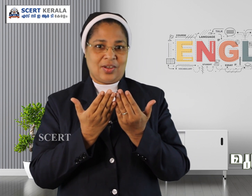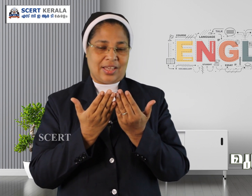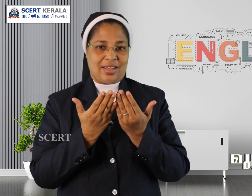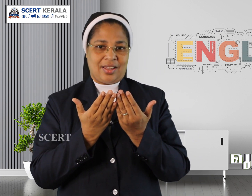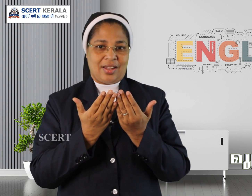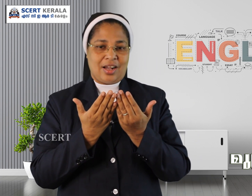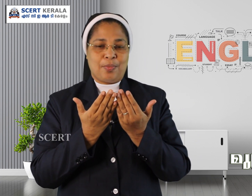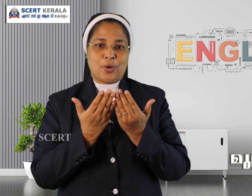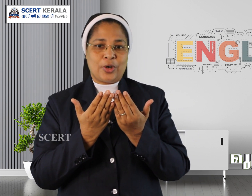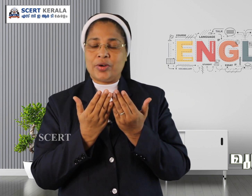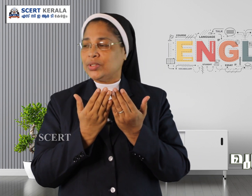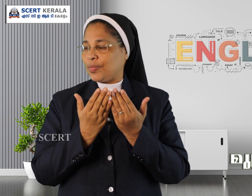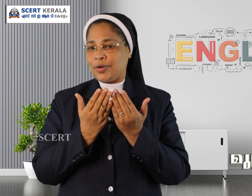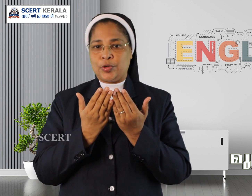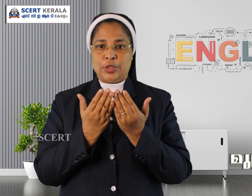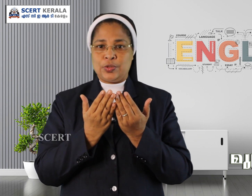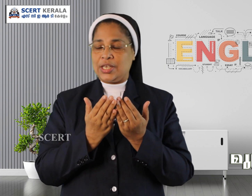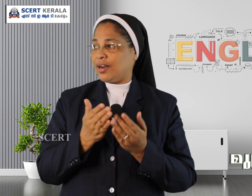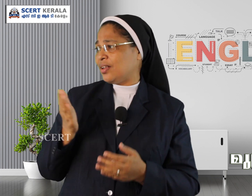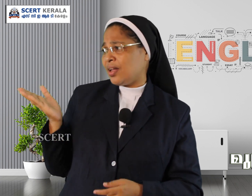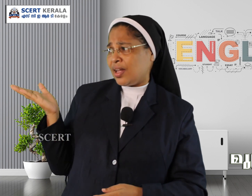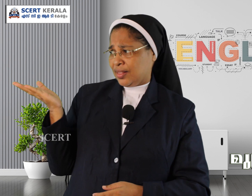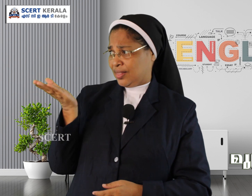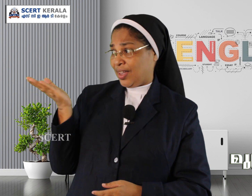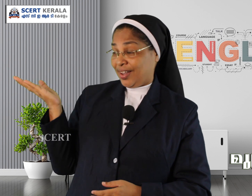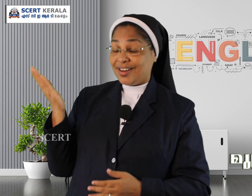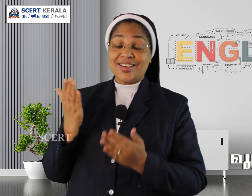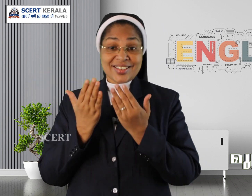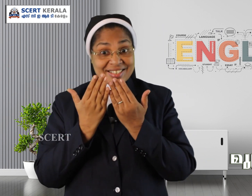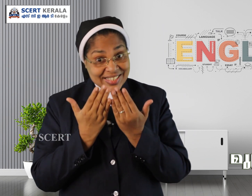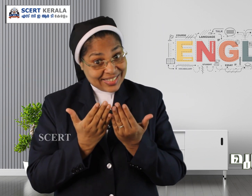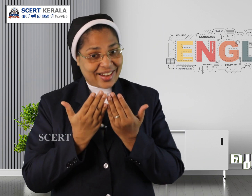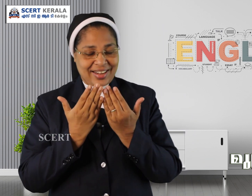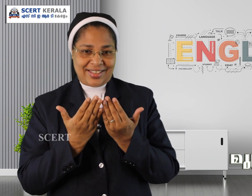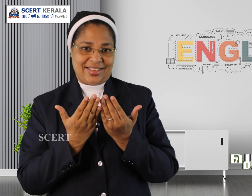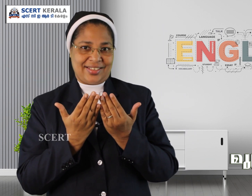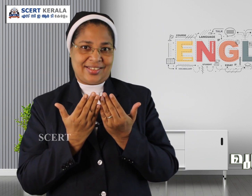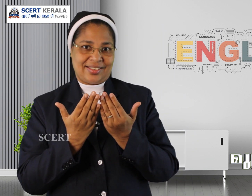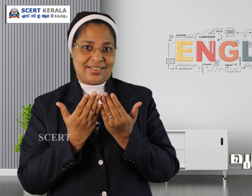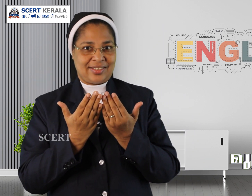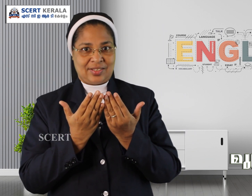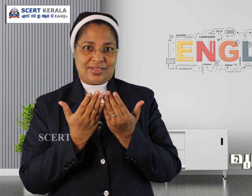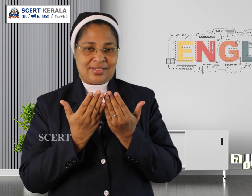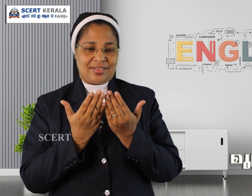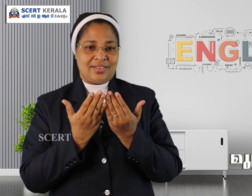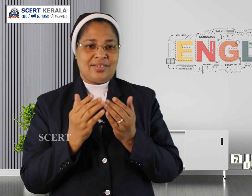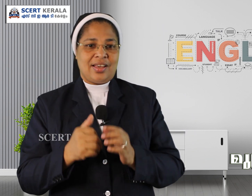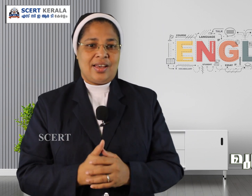ഓക്കെ, ആ പ്രോനൗൺ നമ്മളോട് യൂസ് ചെയ്യാണ്, ദേ ആർ സ്റ്റഡിയിങ്.